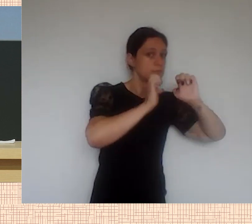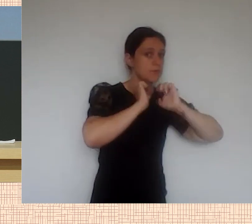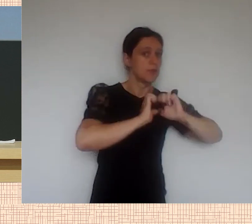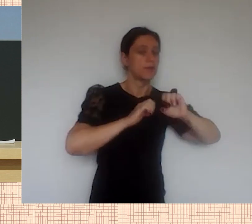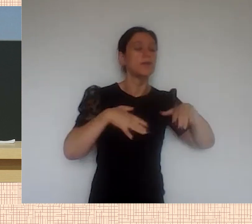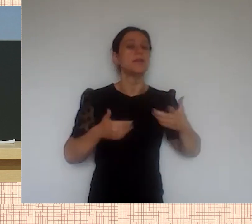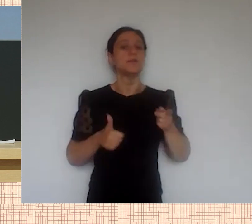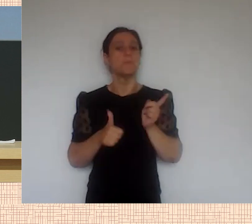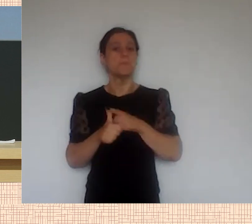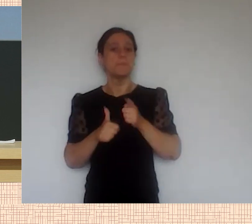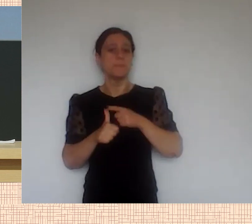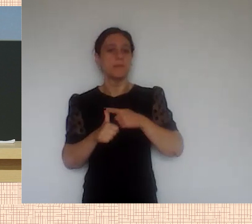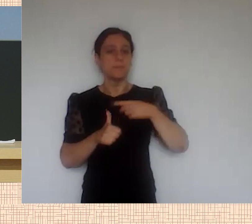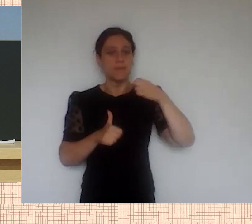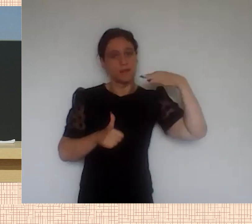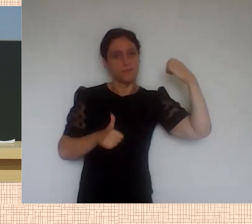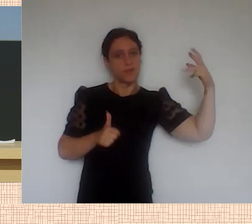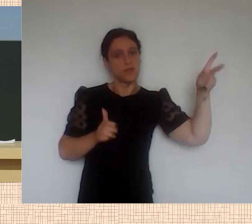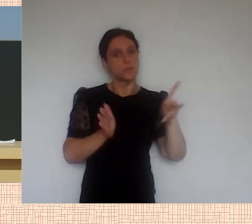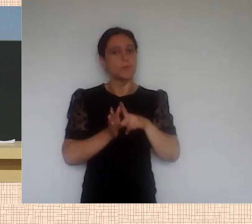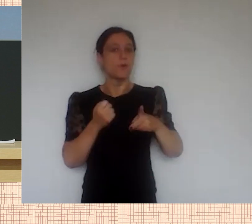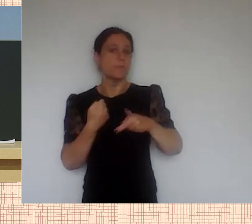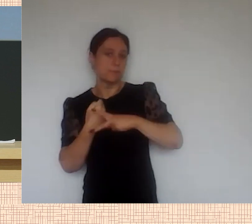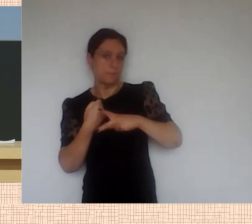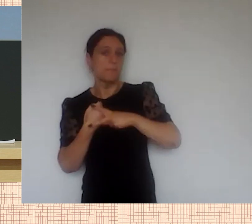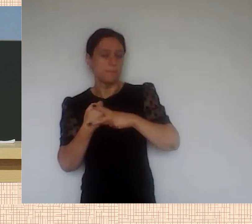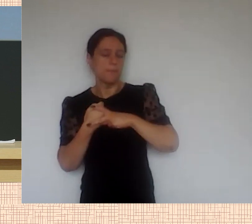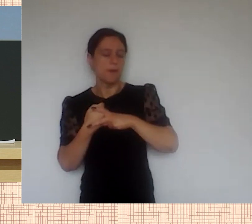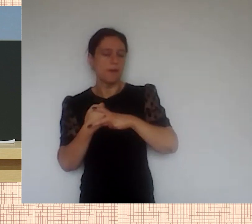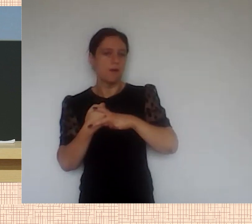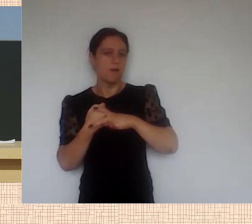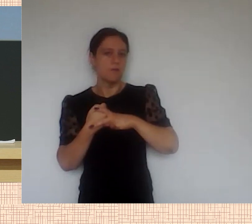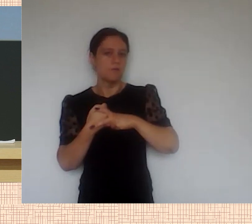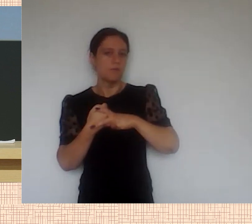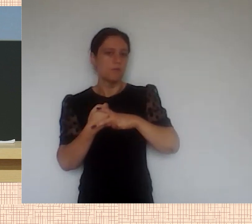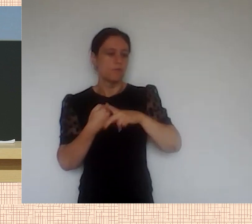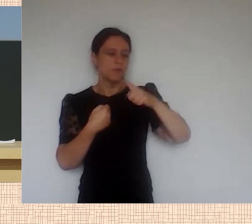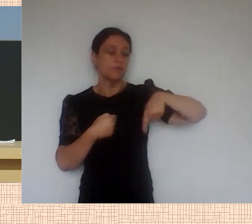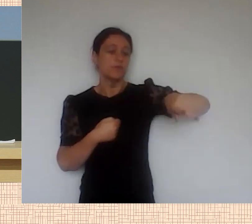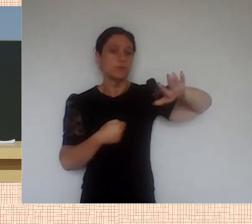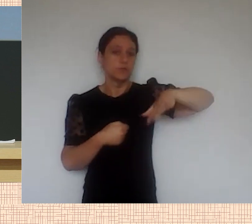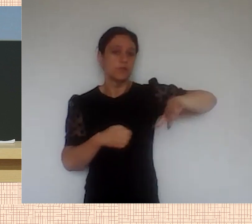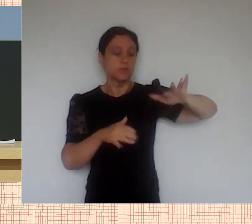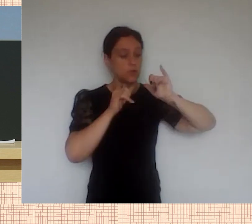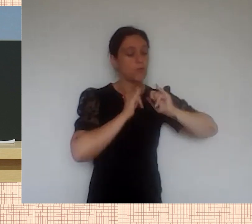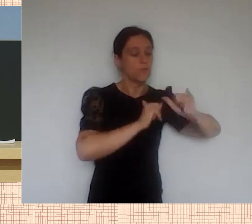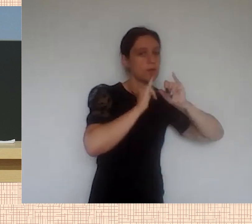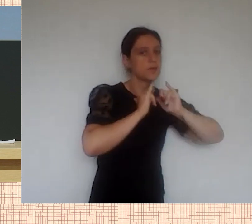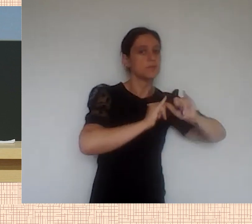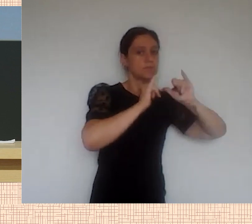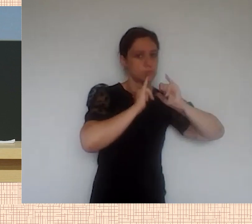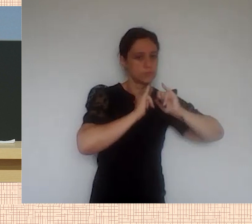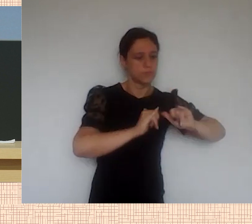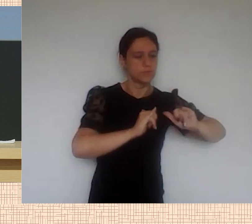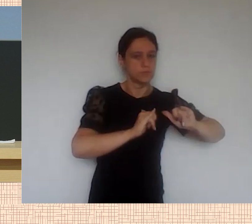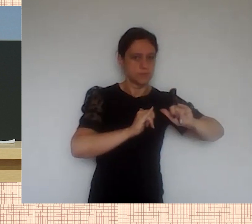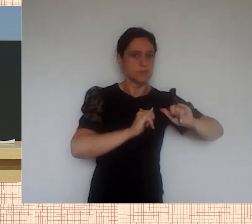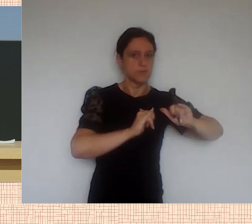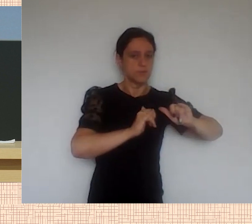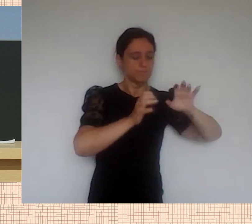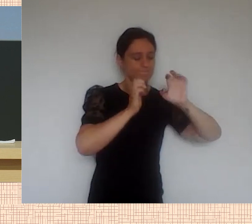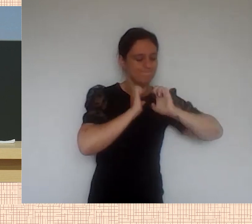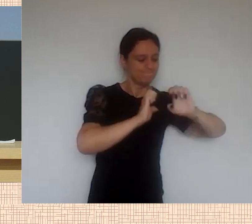Barnabé, anunciaram o Evangelho em Listra, em Derbe. Muito provavelmente foi